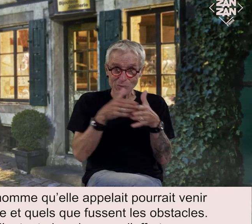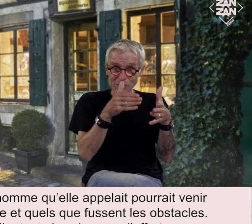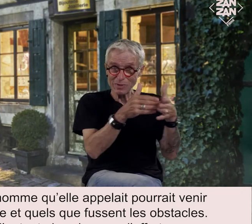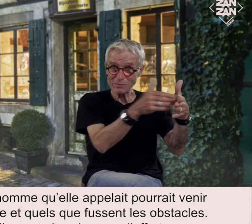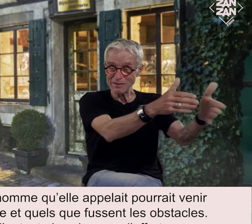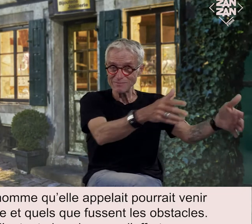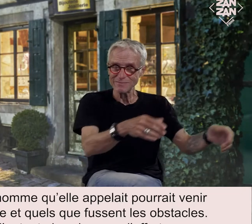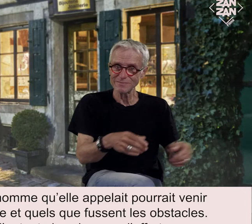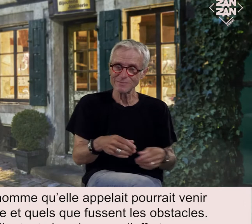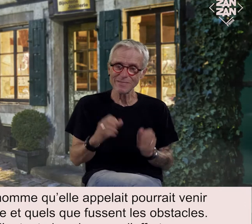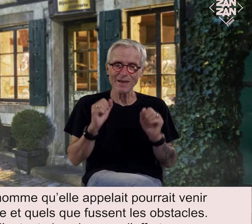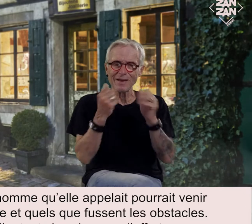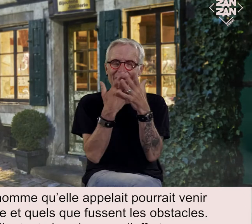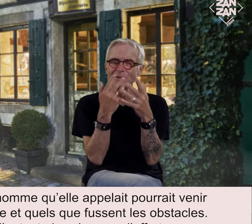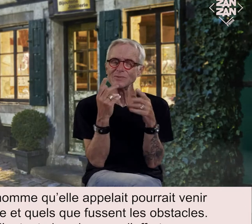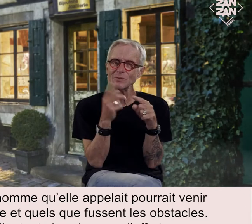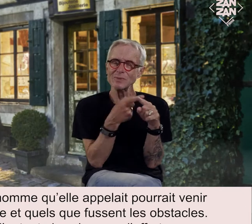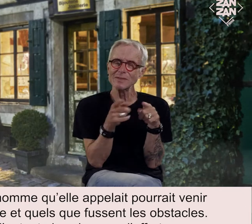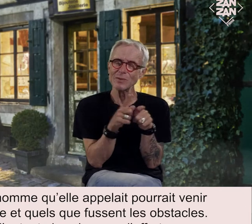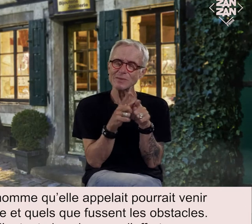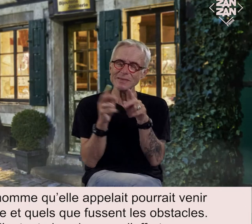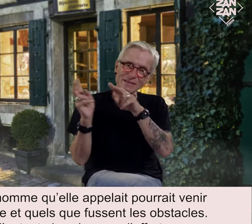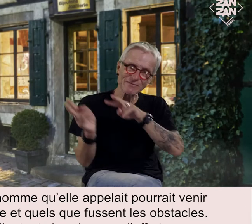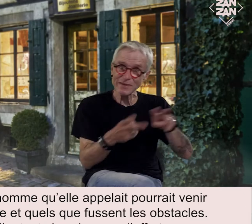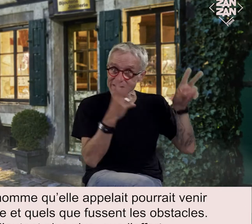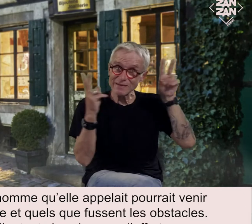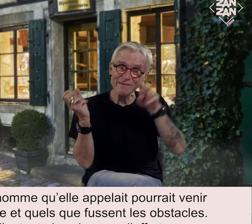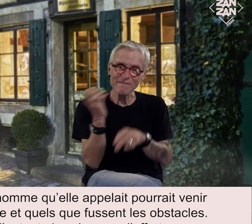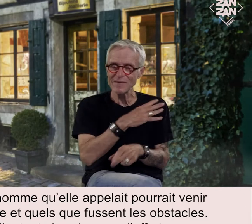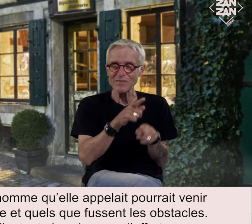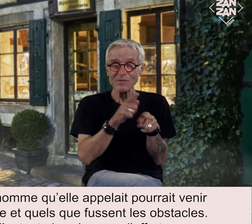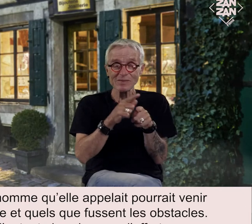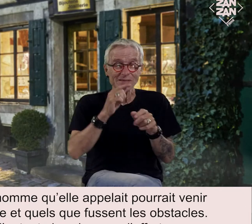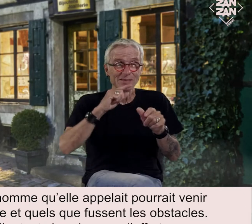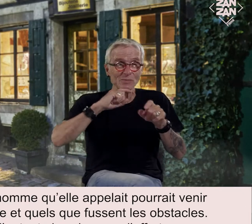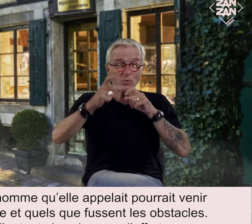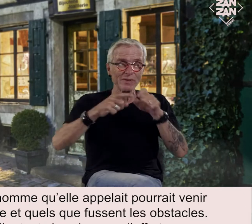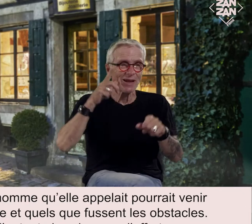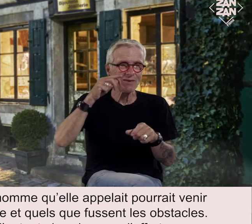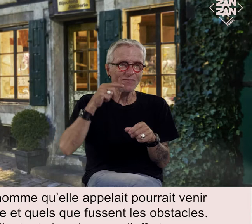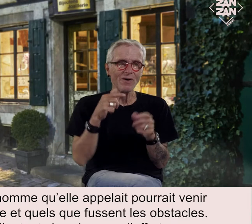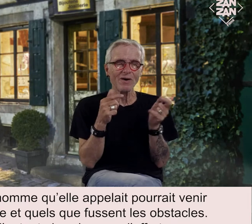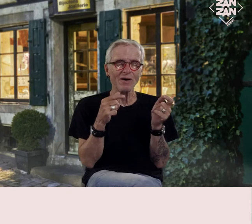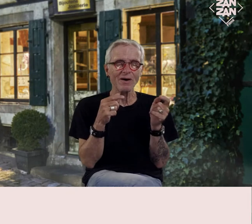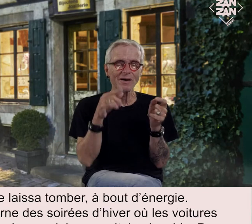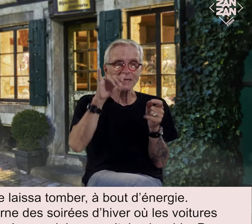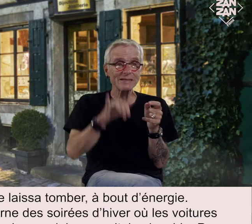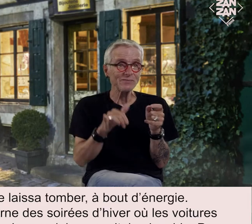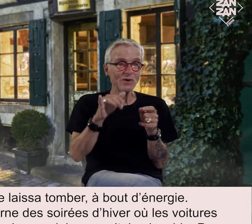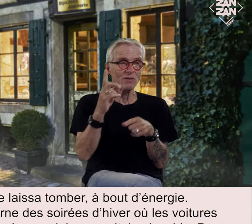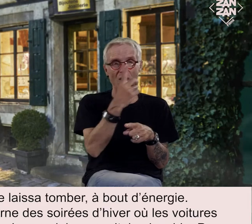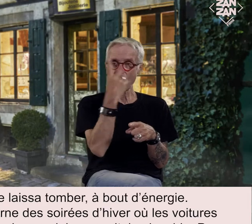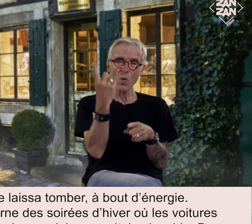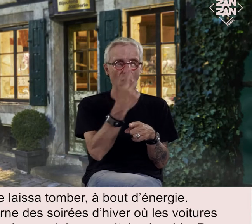Une réaction se produisit d'autant plus vive que l'effort avait été plus rapide et plus brutal. Yvonne chancela, s